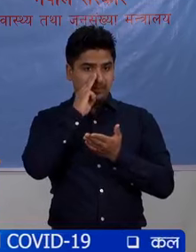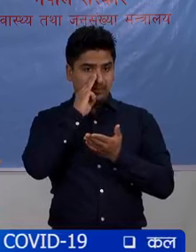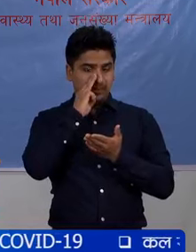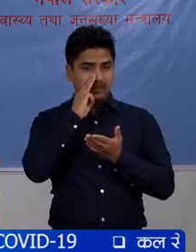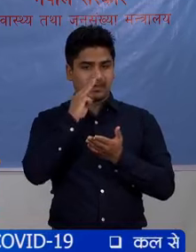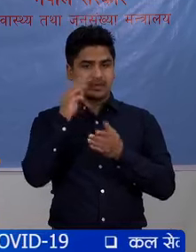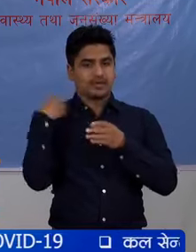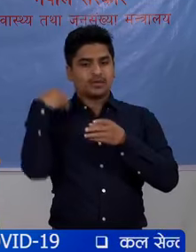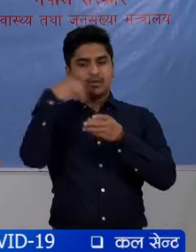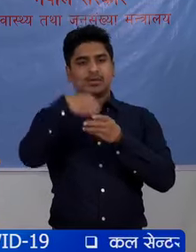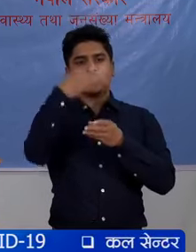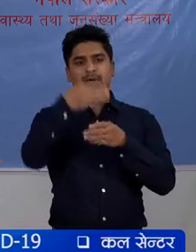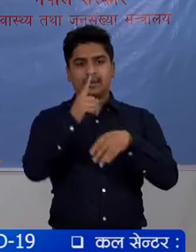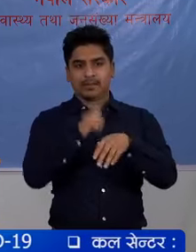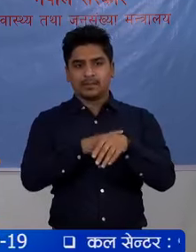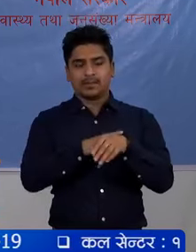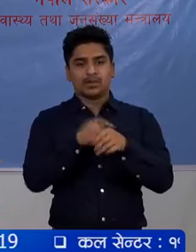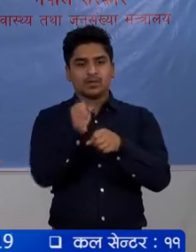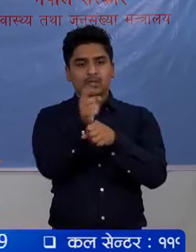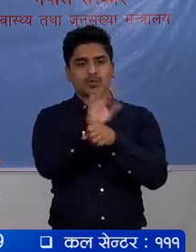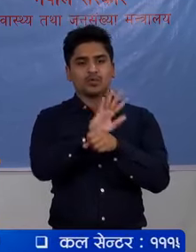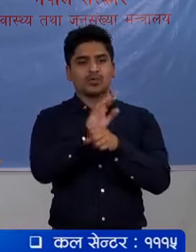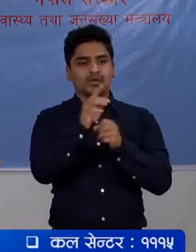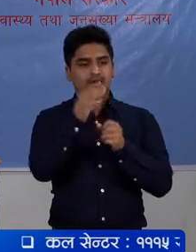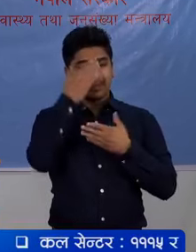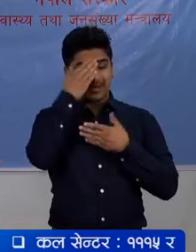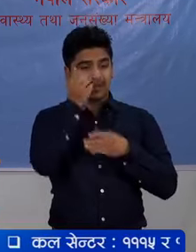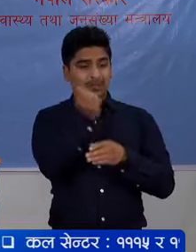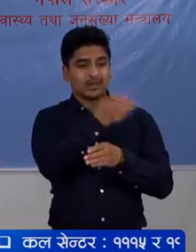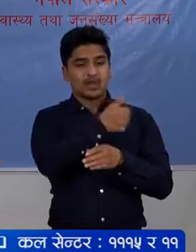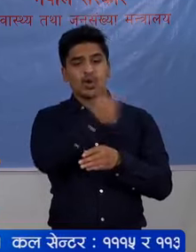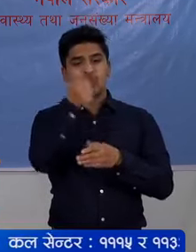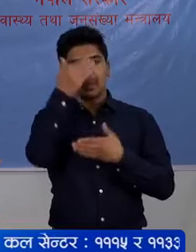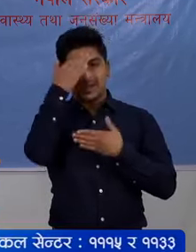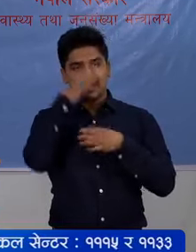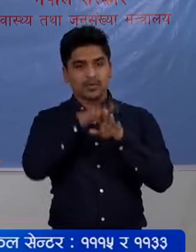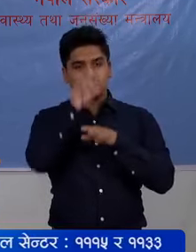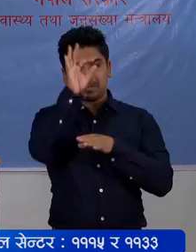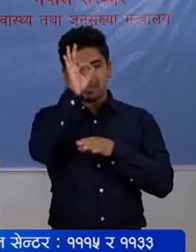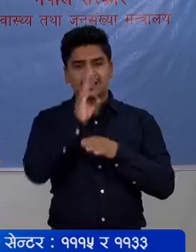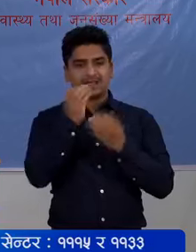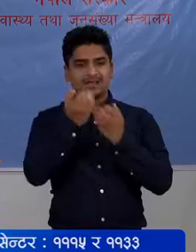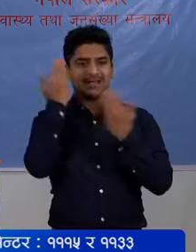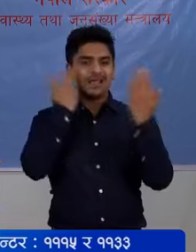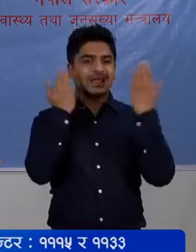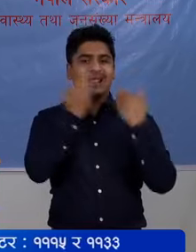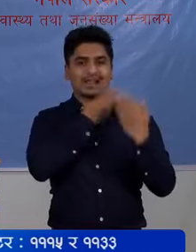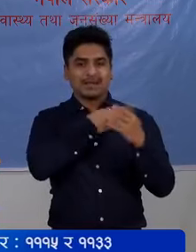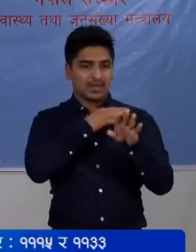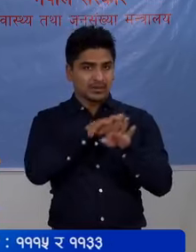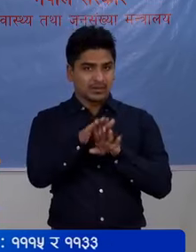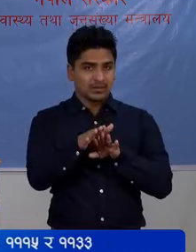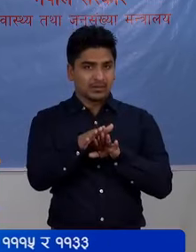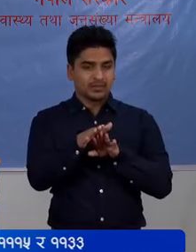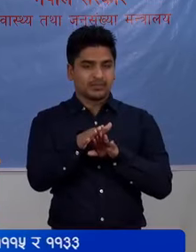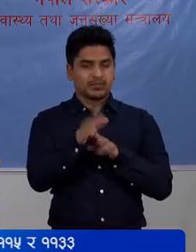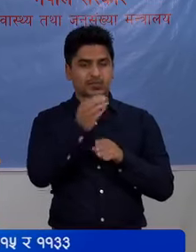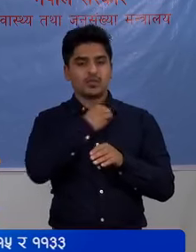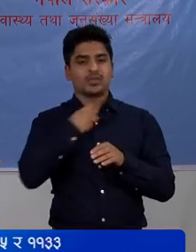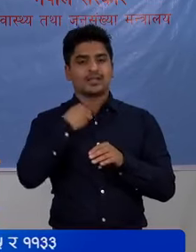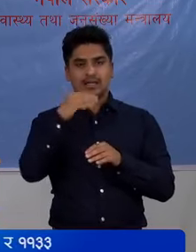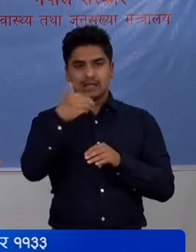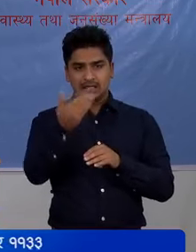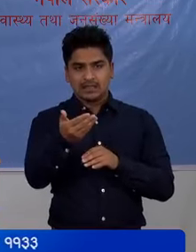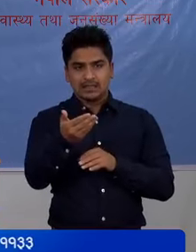समलंगन भईरांदा कोरण रोग बायक का बिरामे अरू विशेसगरी गाहितियरा चोटपटक का बिरामे अरूको उपचार